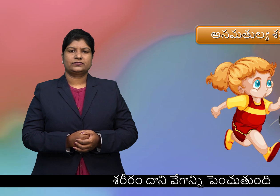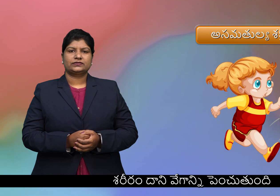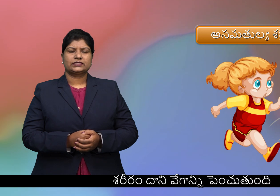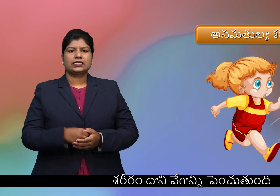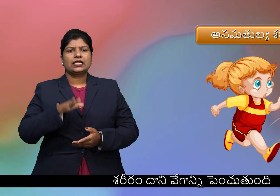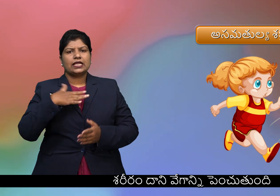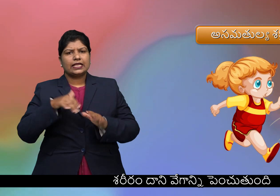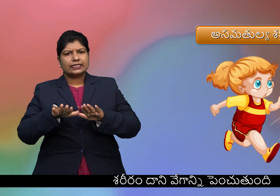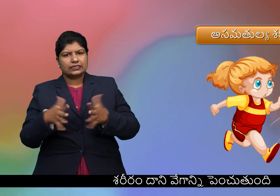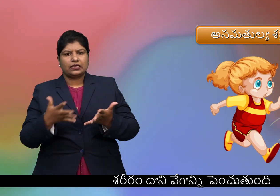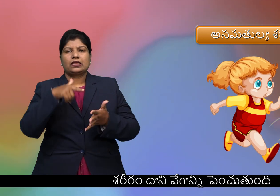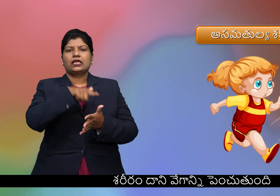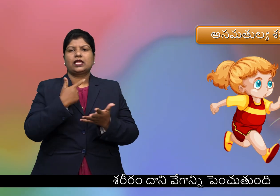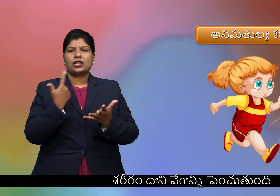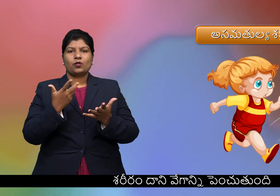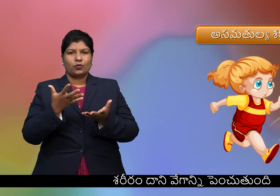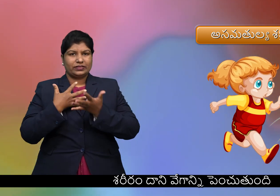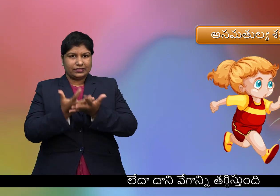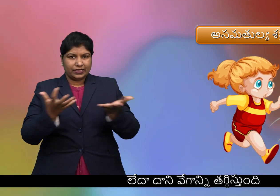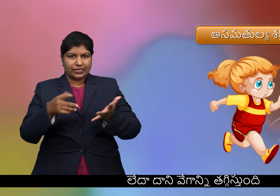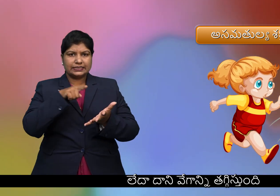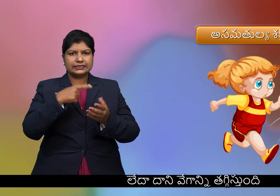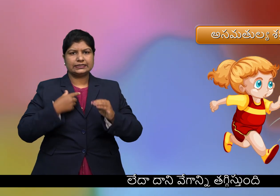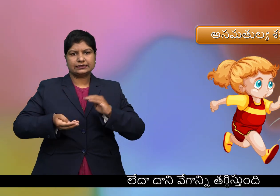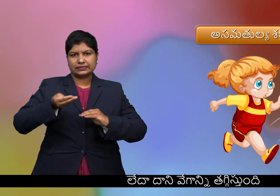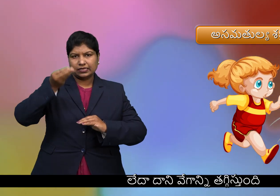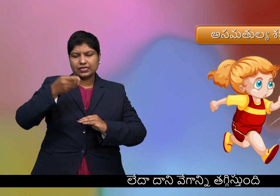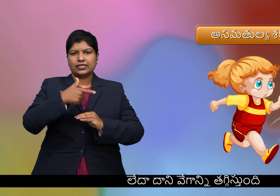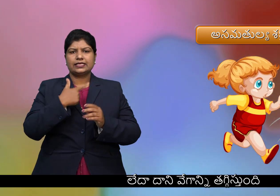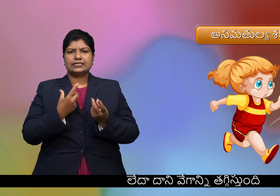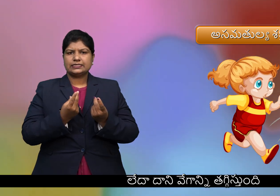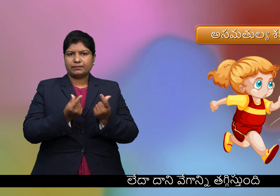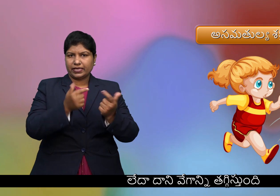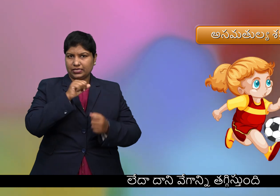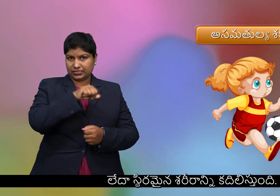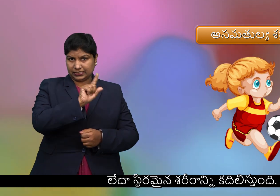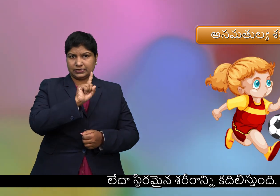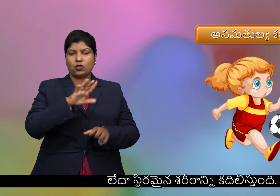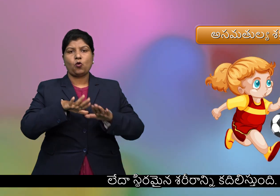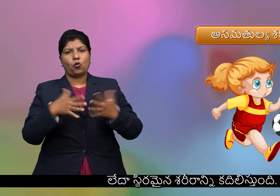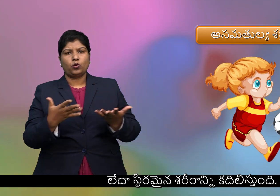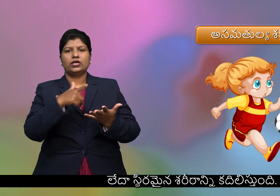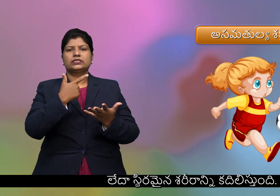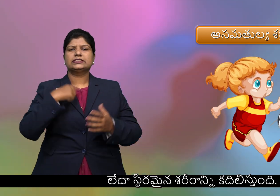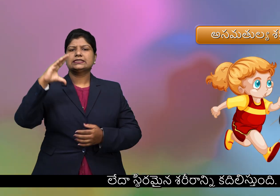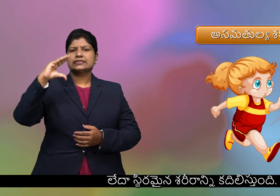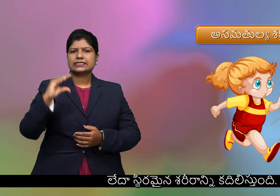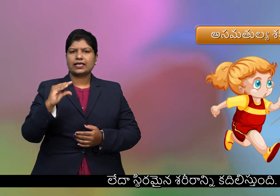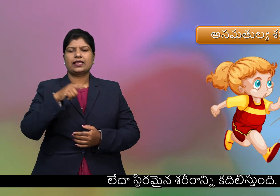శరీరం దాని వేగాన్ని పెంచుతుంది లేదా దాని వేగాన్ని తగ్గిస్తుంది లేదా స్థిరమైన శరీరాన్ని